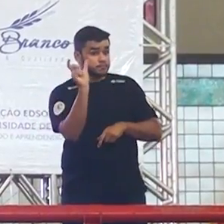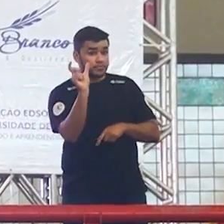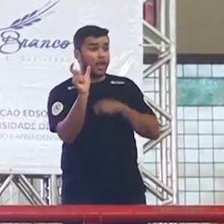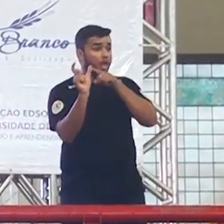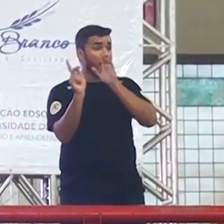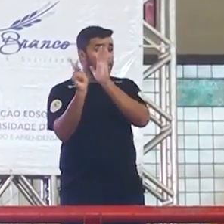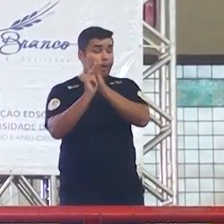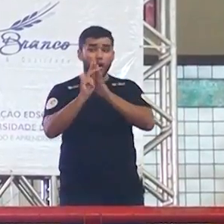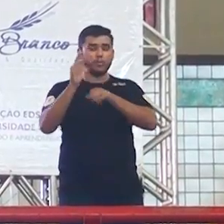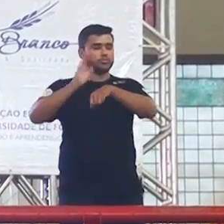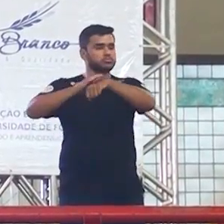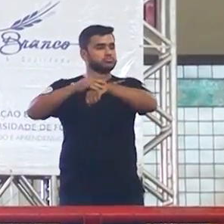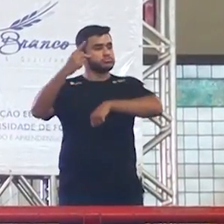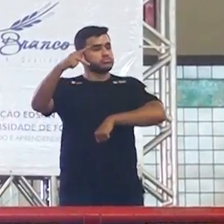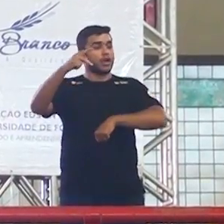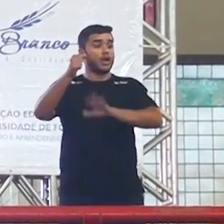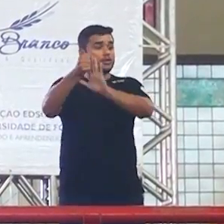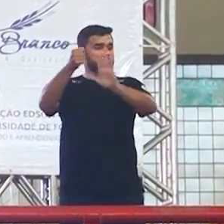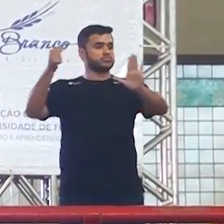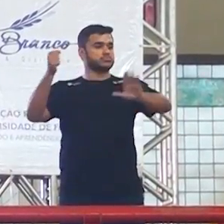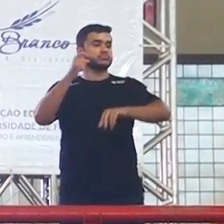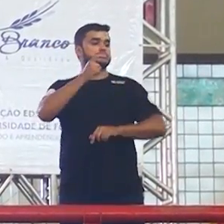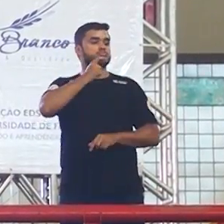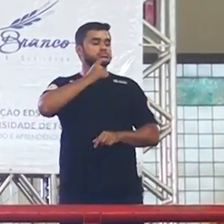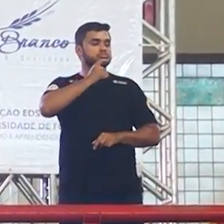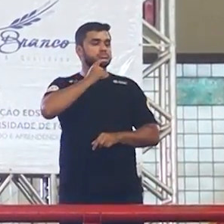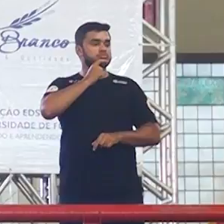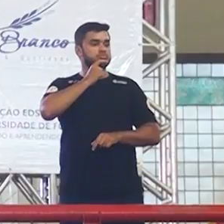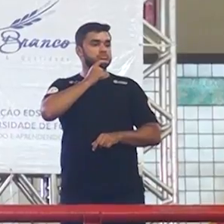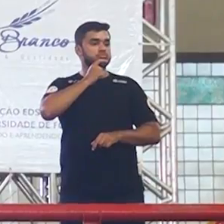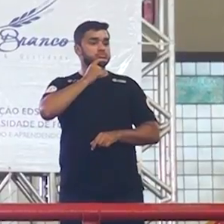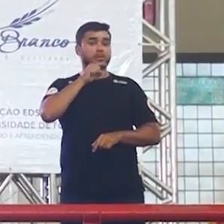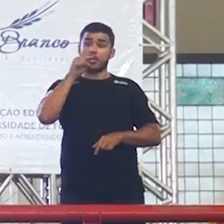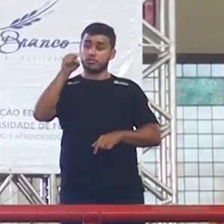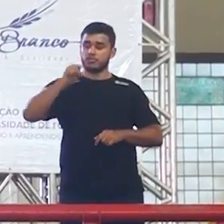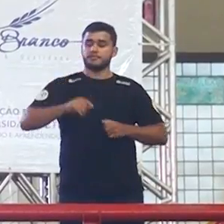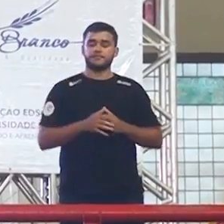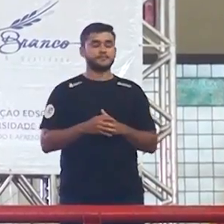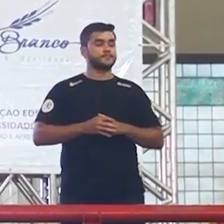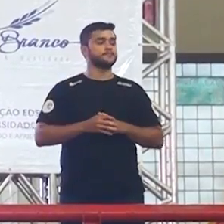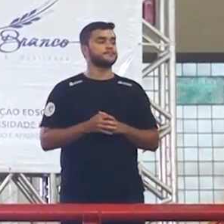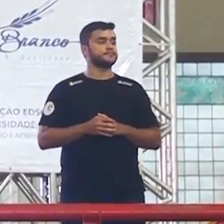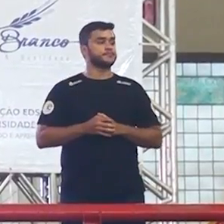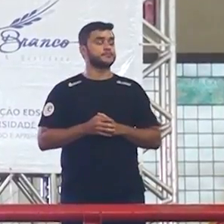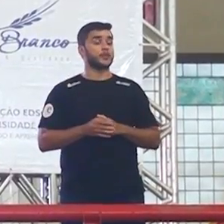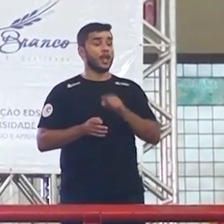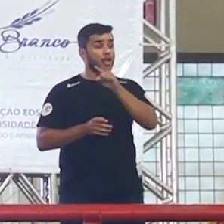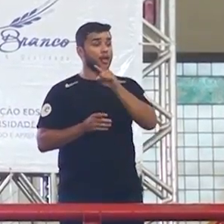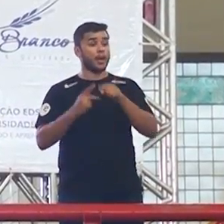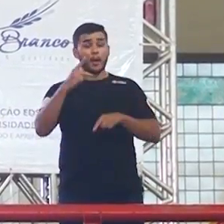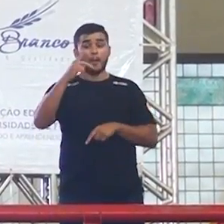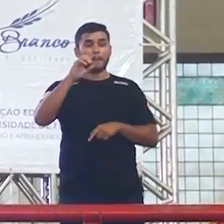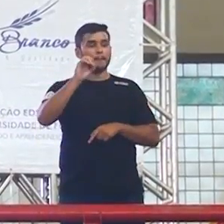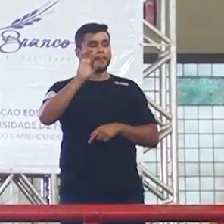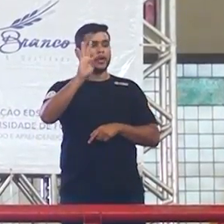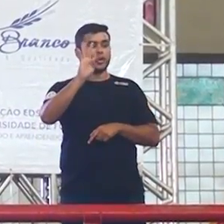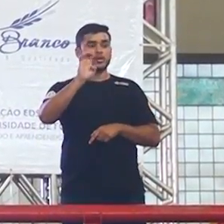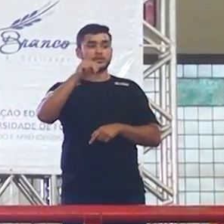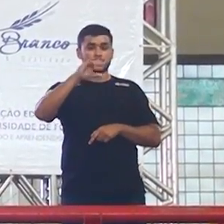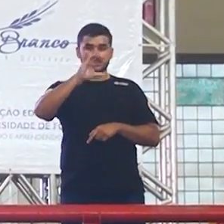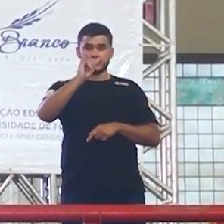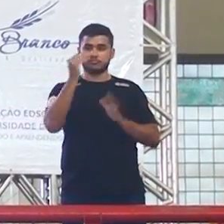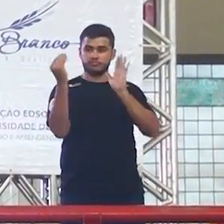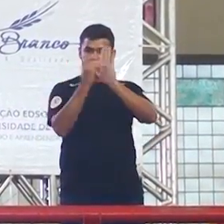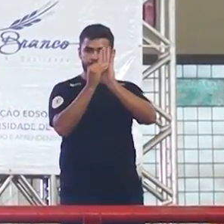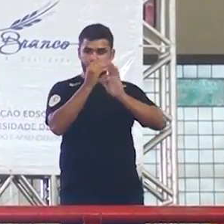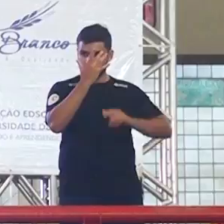que? Potência. Isso é a potência do refrigerador. Isso é a potência do